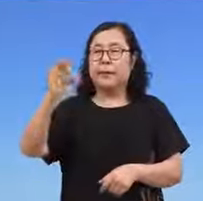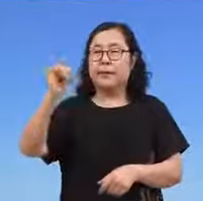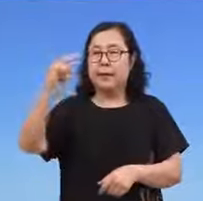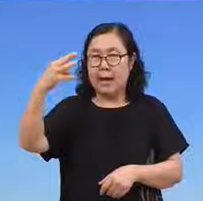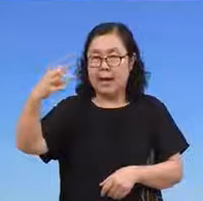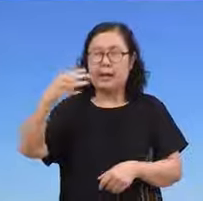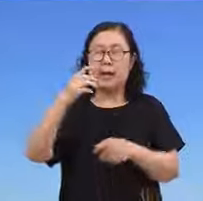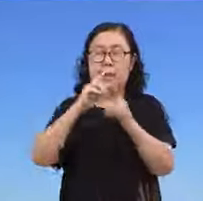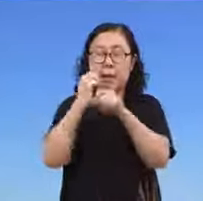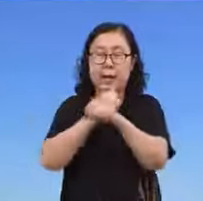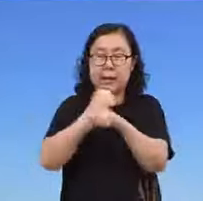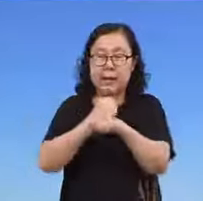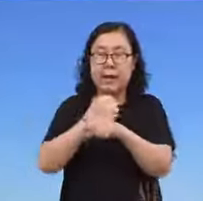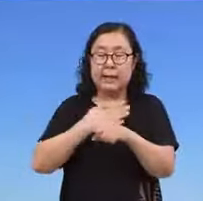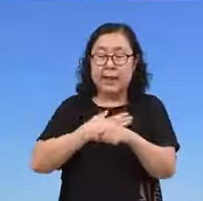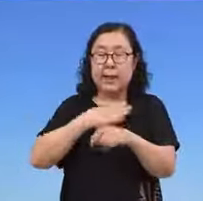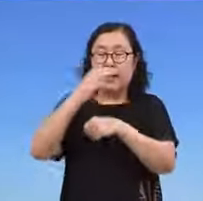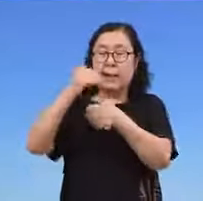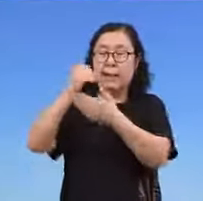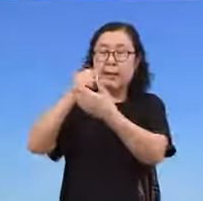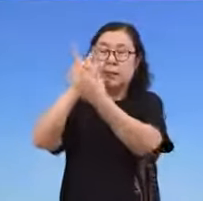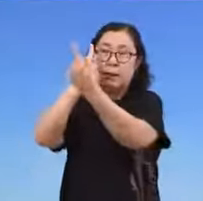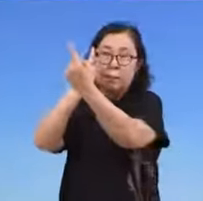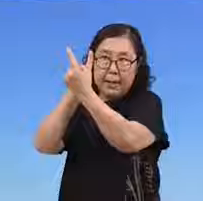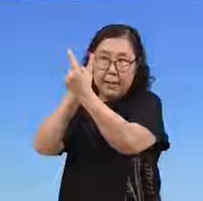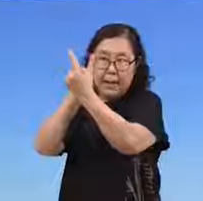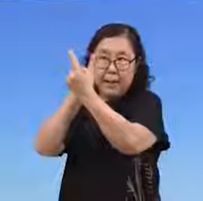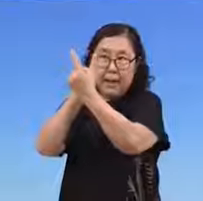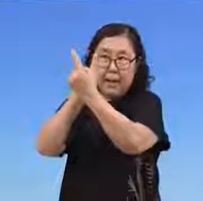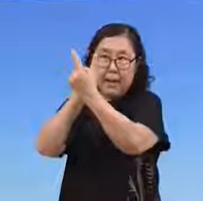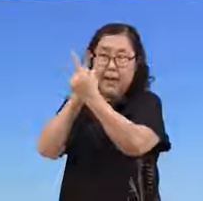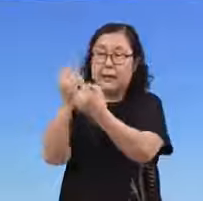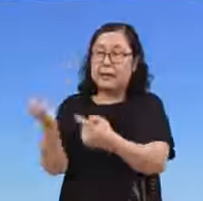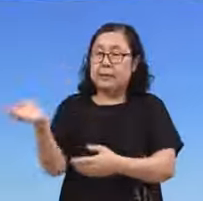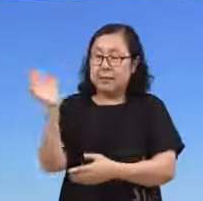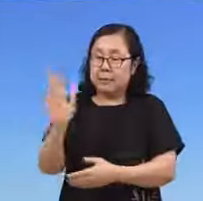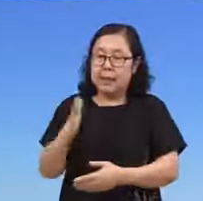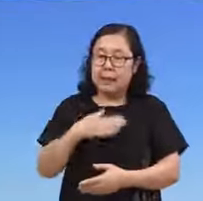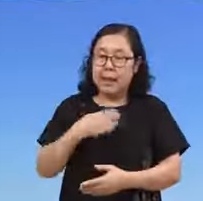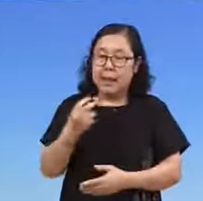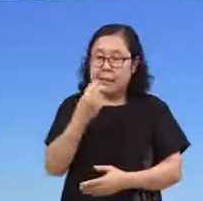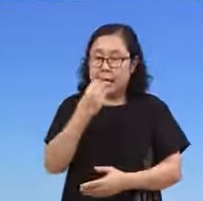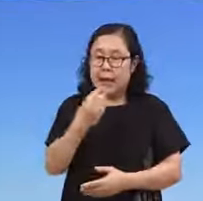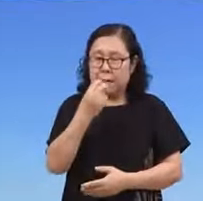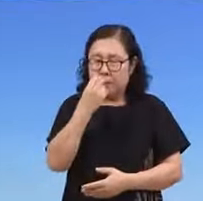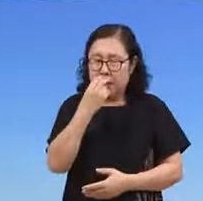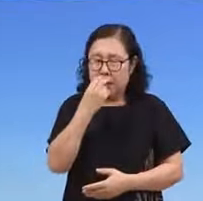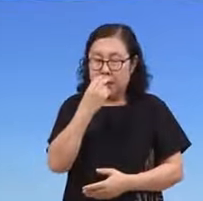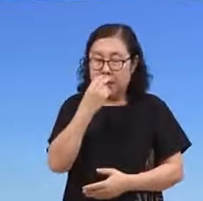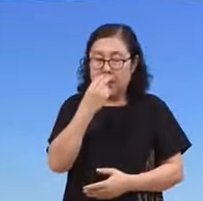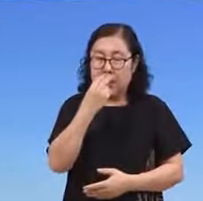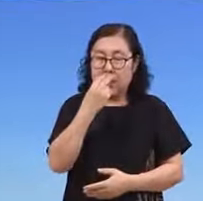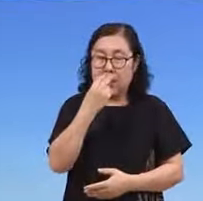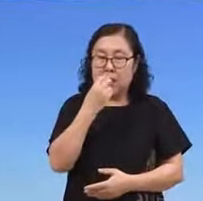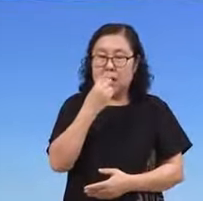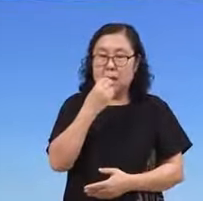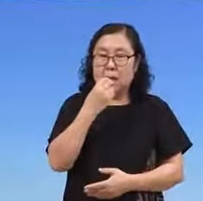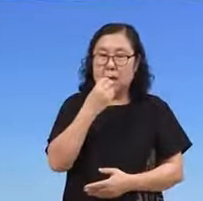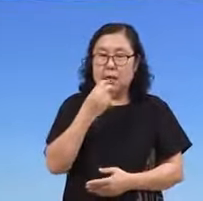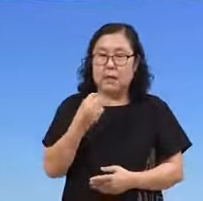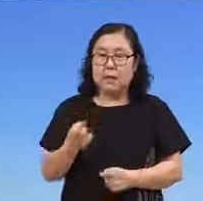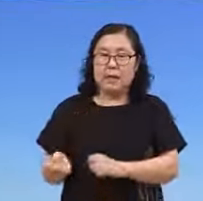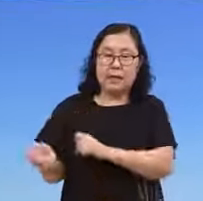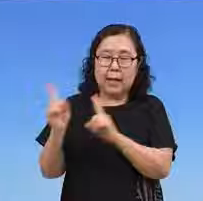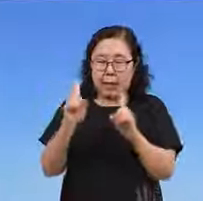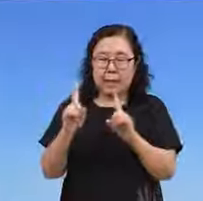내가 이르기를 내가 하나님과 대면하여 보았으나 내 생명이 보존되었다미더라. 나는 그 절망적인